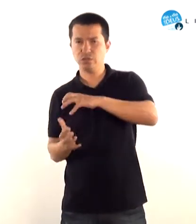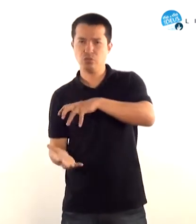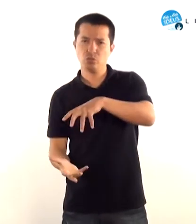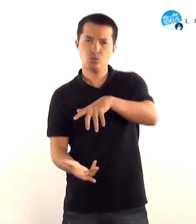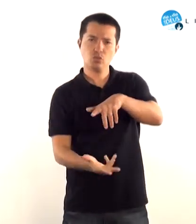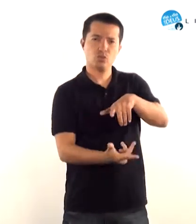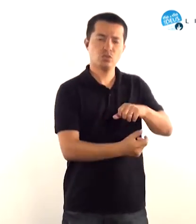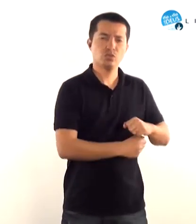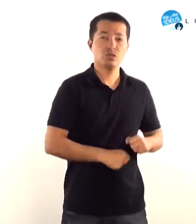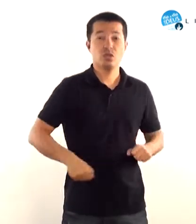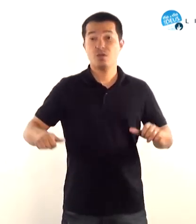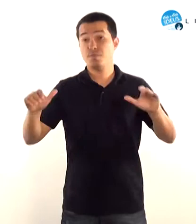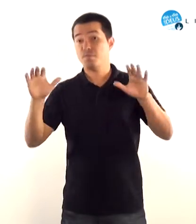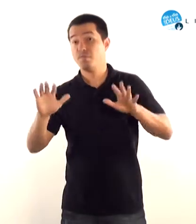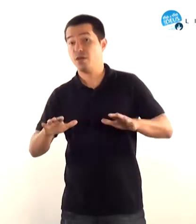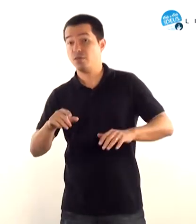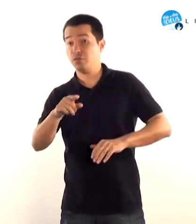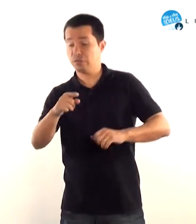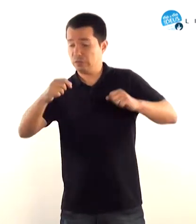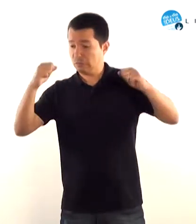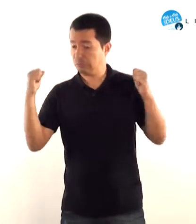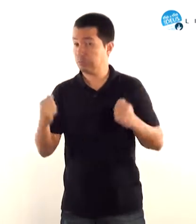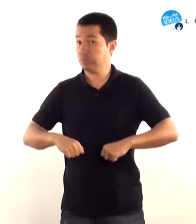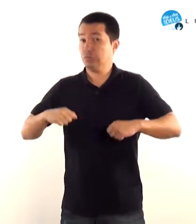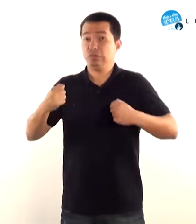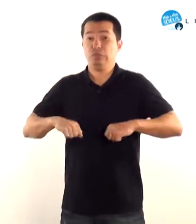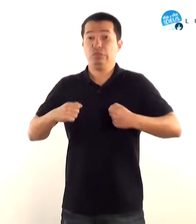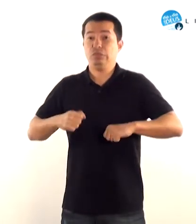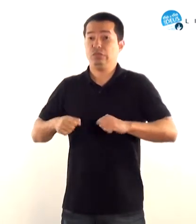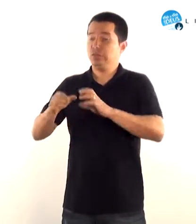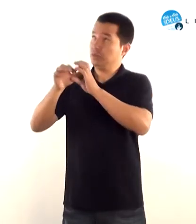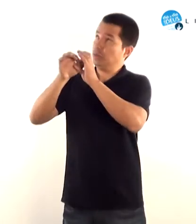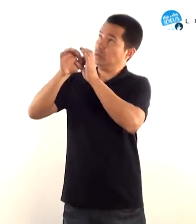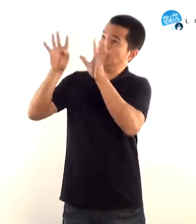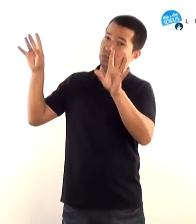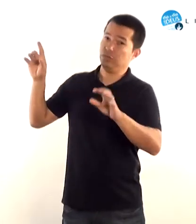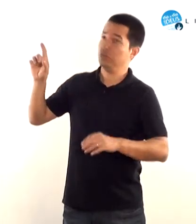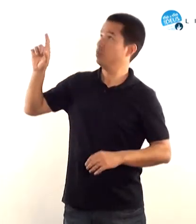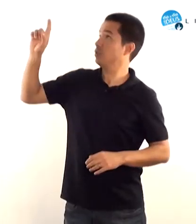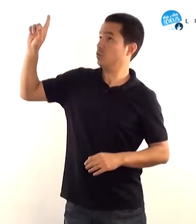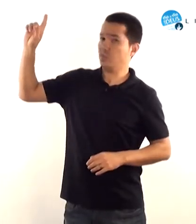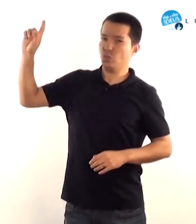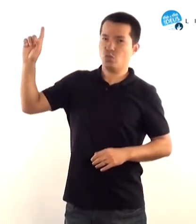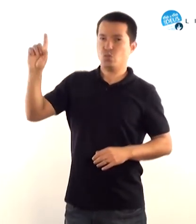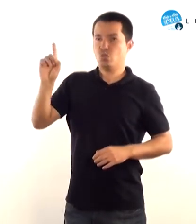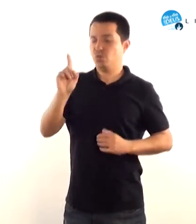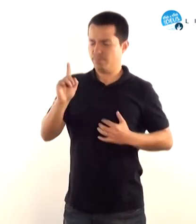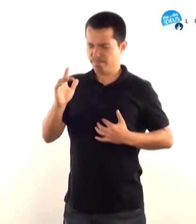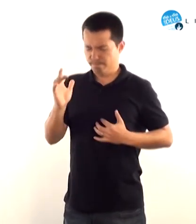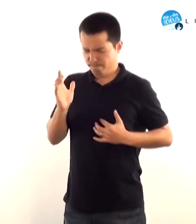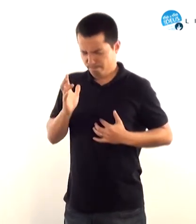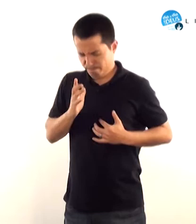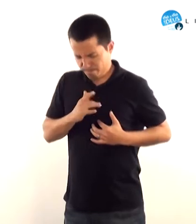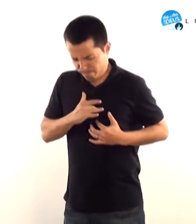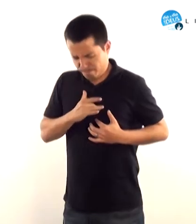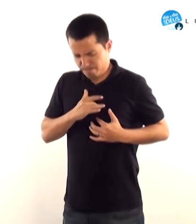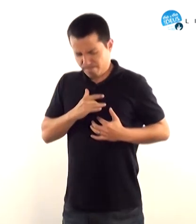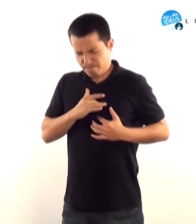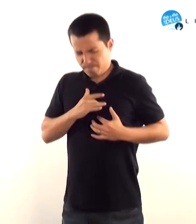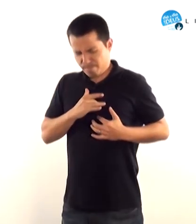deste mundo, mas deixem que Deus os transforme por meio de uma completa mudança